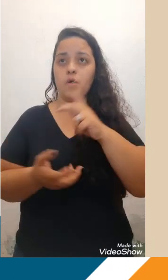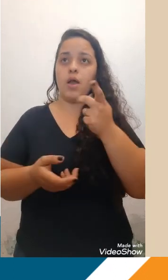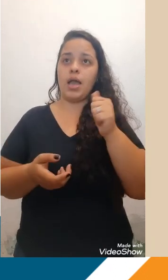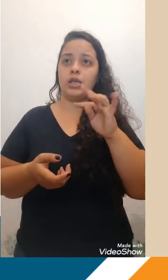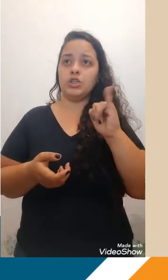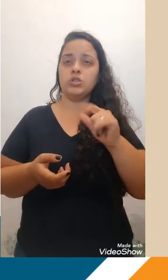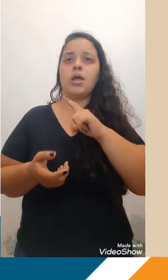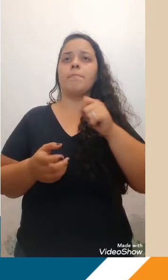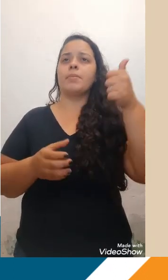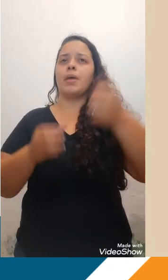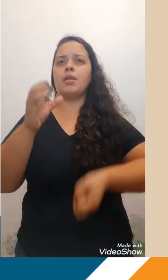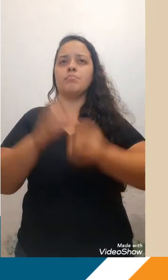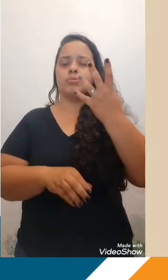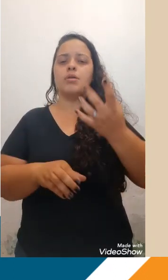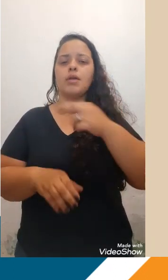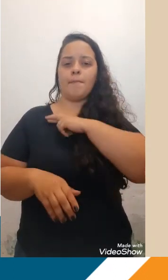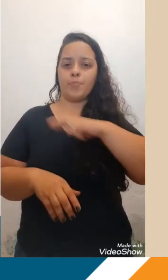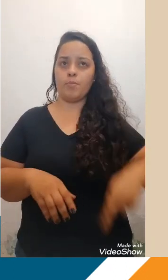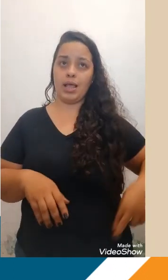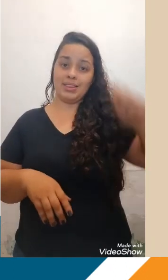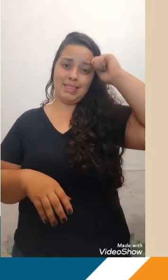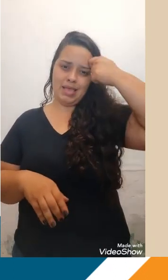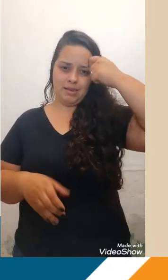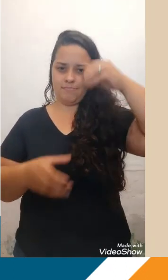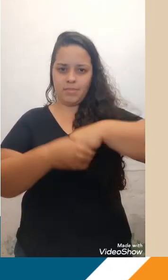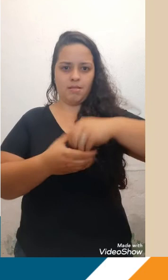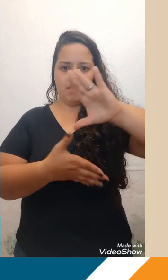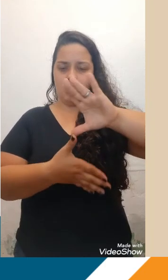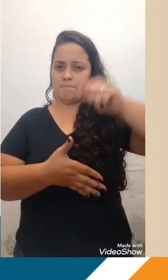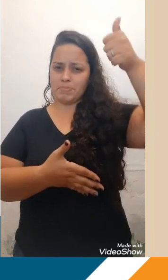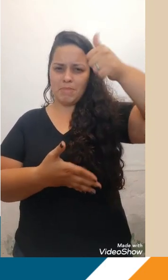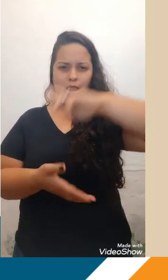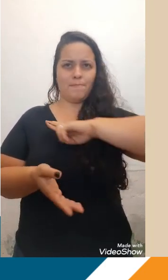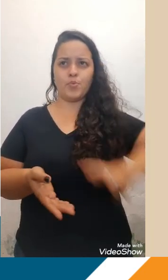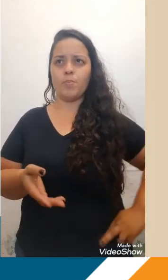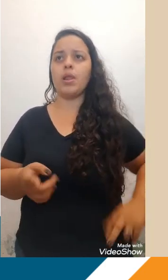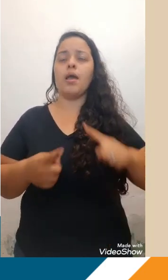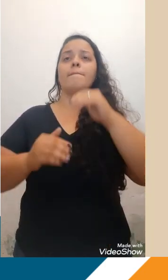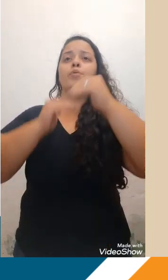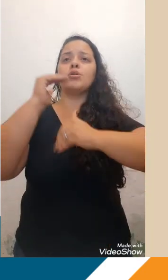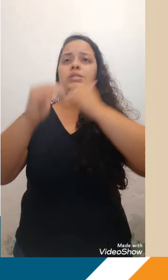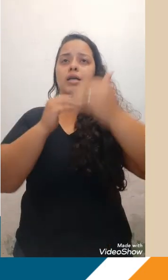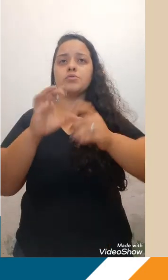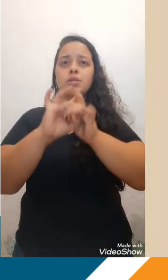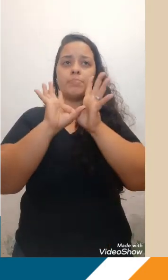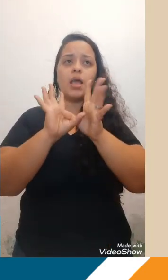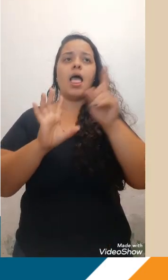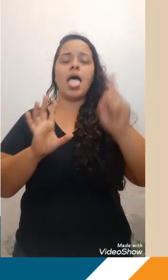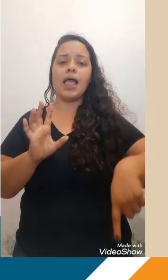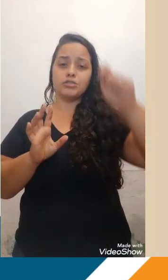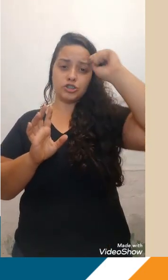ela levou à criação da primeira República Negra das Américas, que o processo de independência foi iniciado por violentas